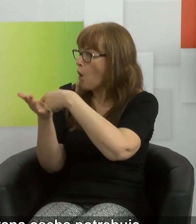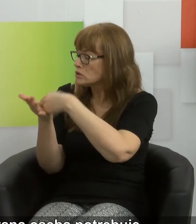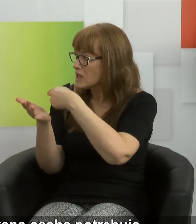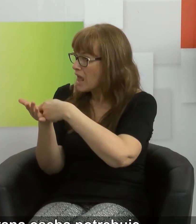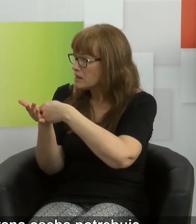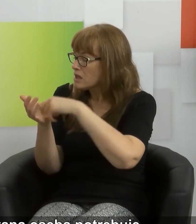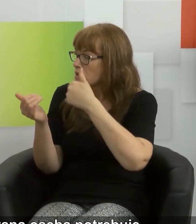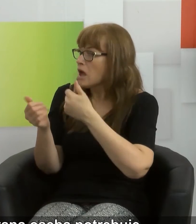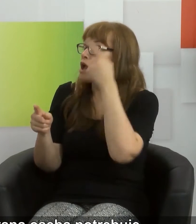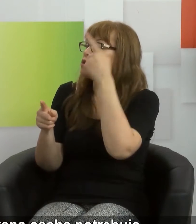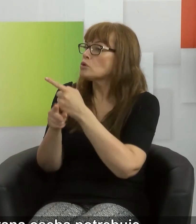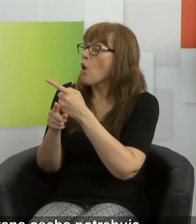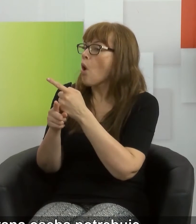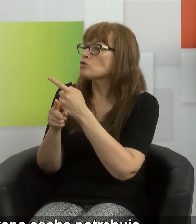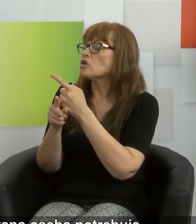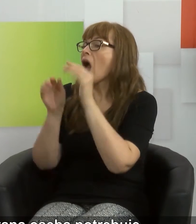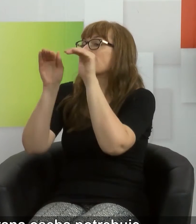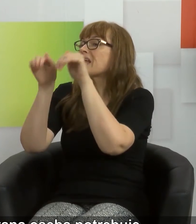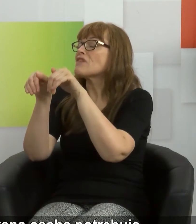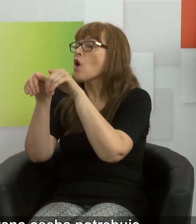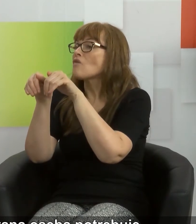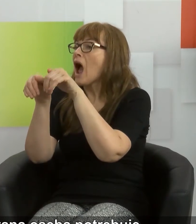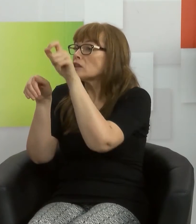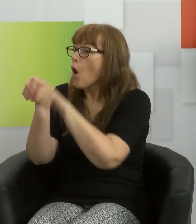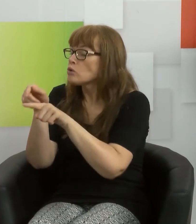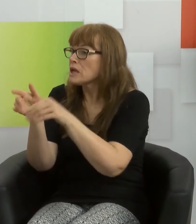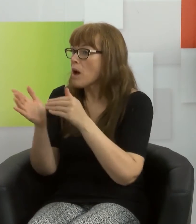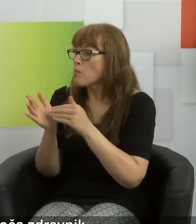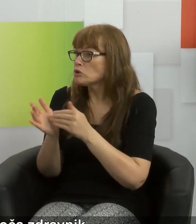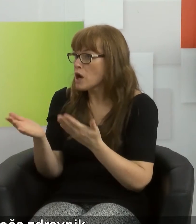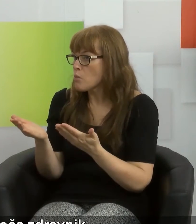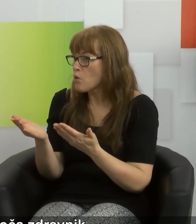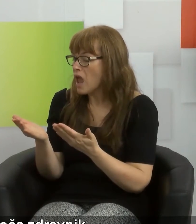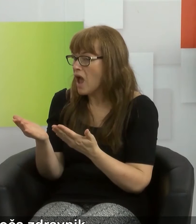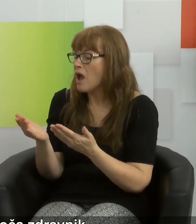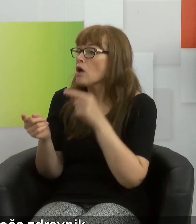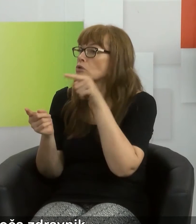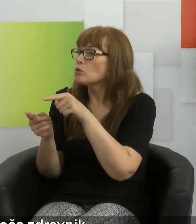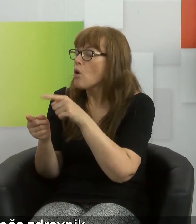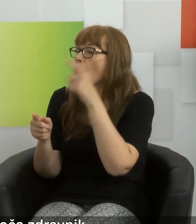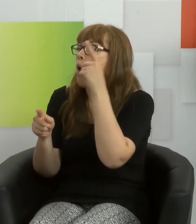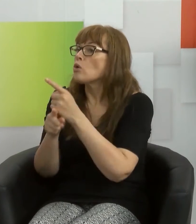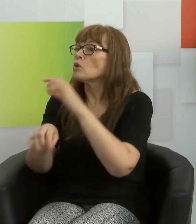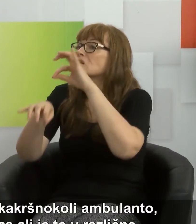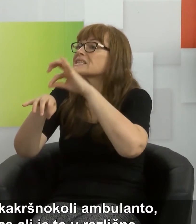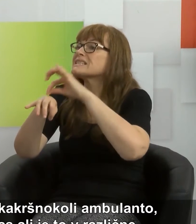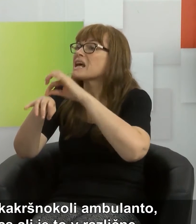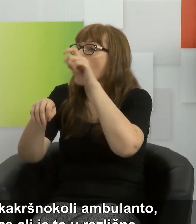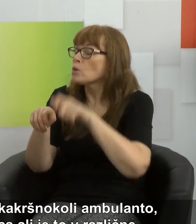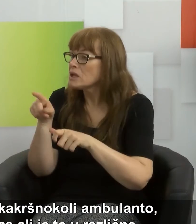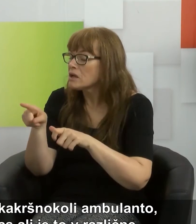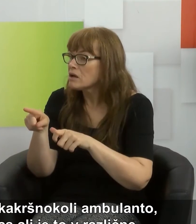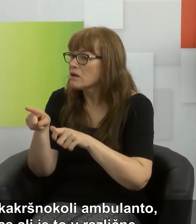jih določena zavarovana oseba potrebuje. Tukaj se to odloča zdravnik. Se